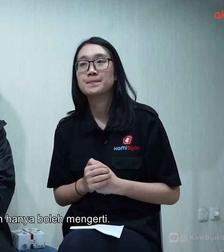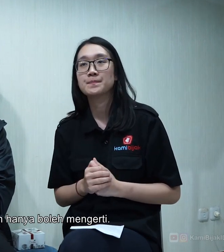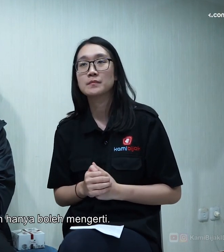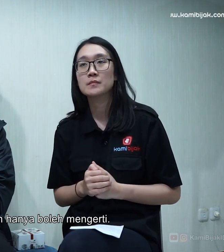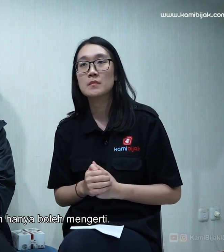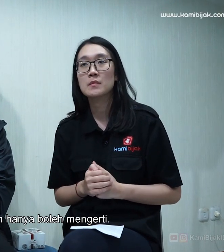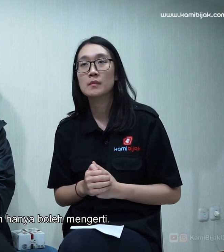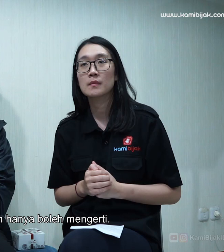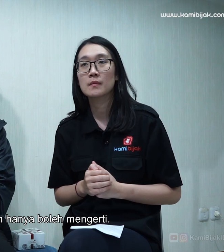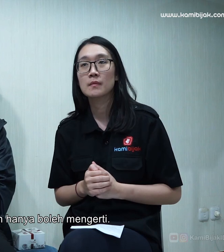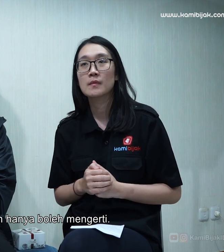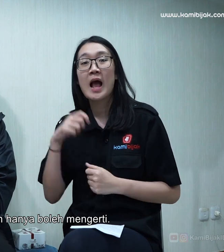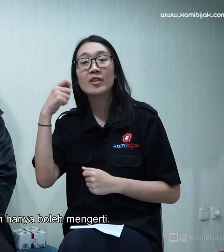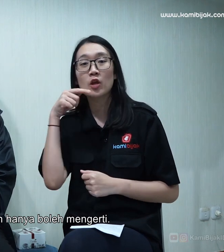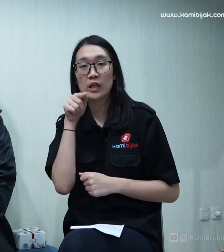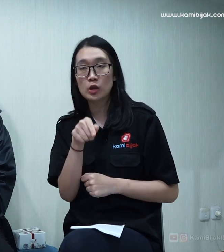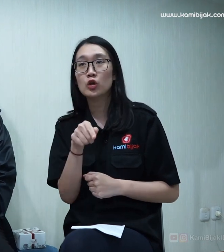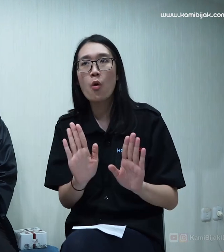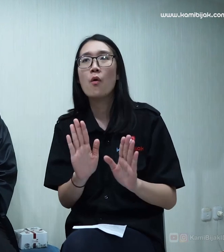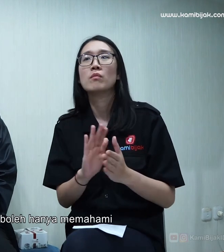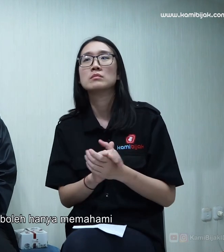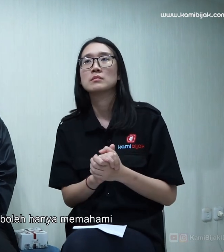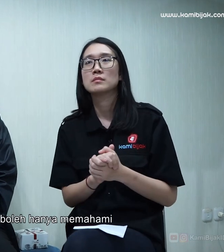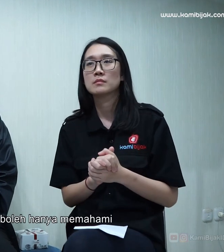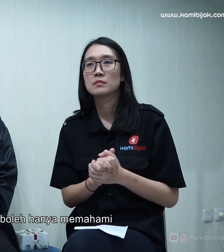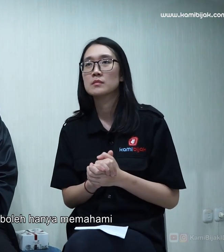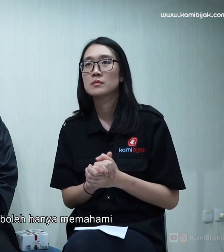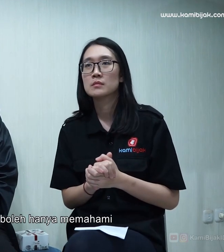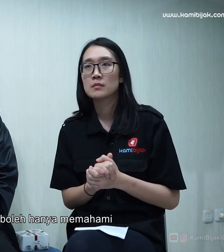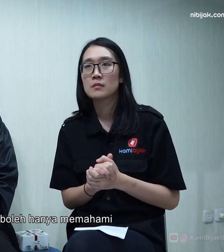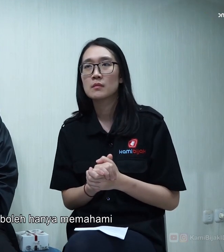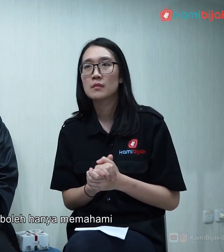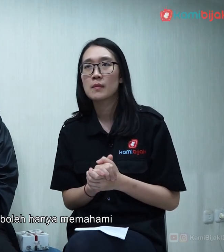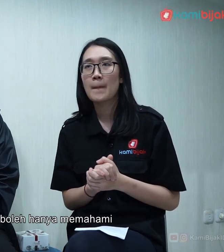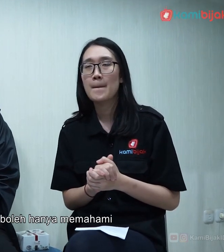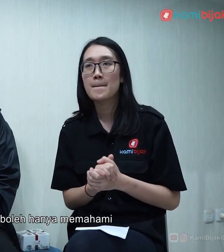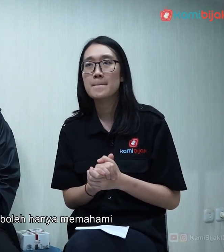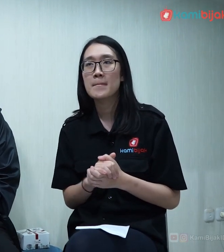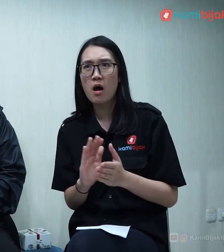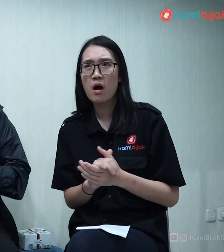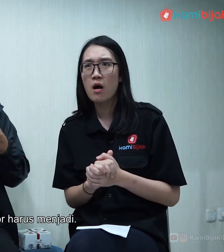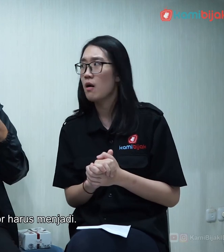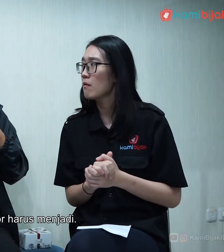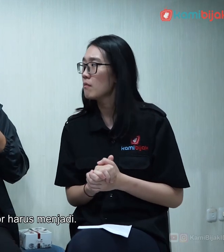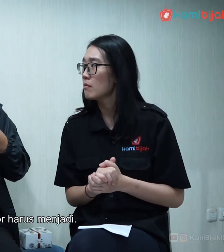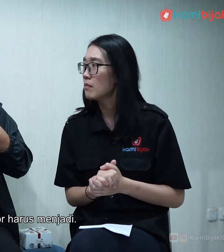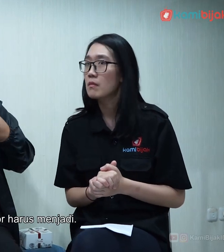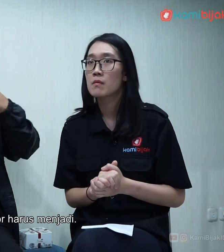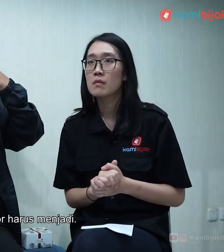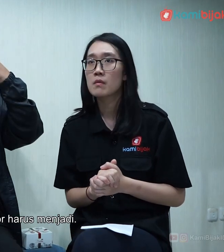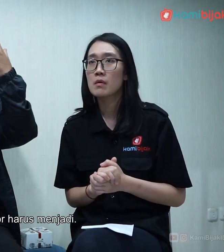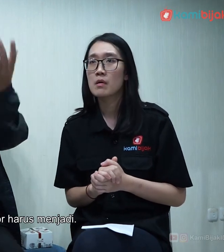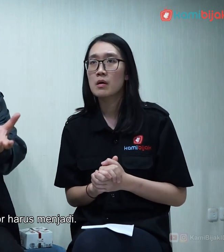bukan hanya boleh mengerti, aktor tidak boleh hanya memahami, aktor